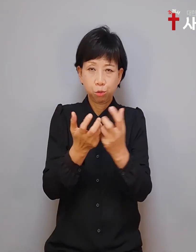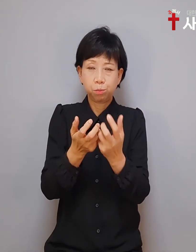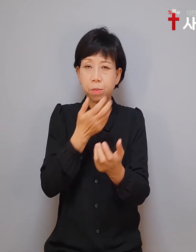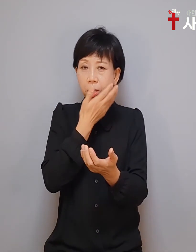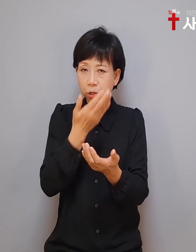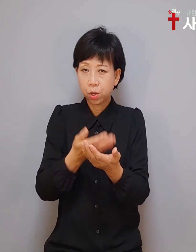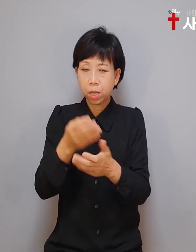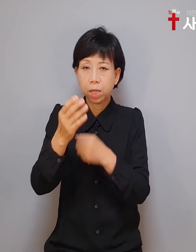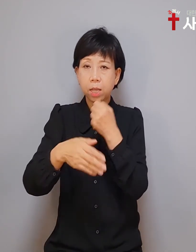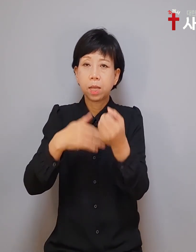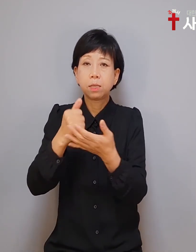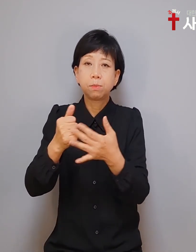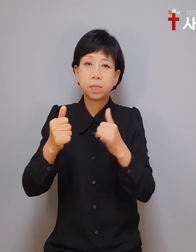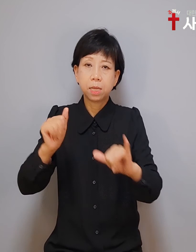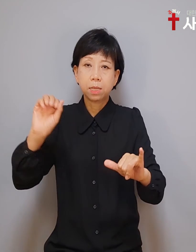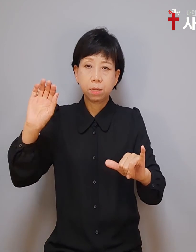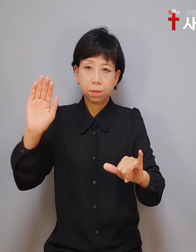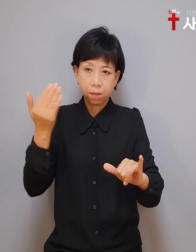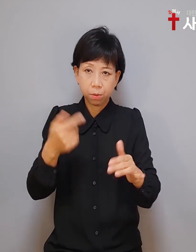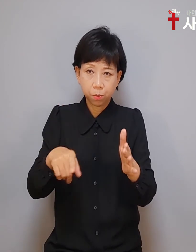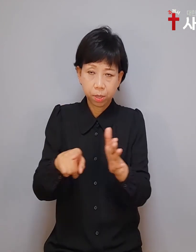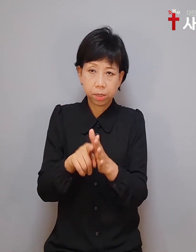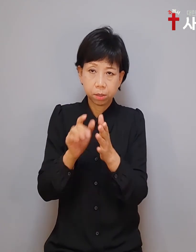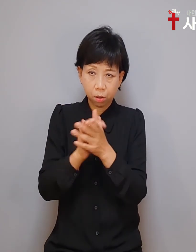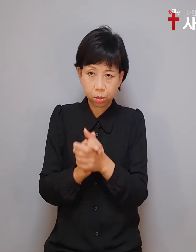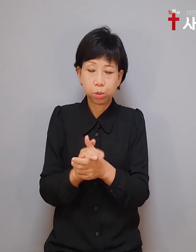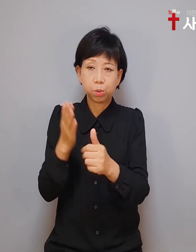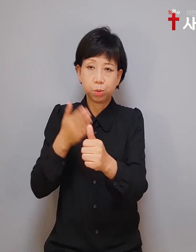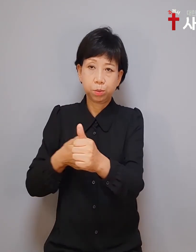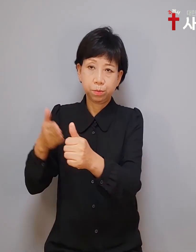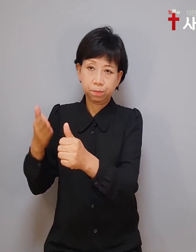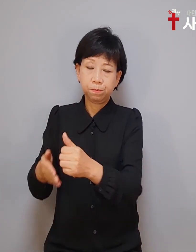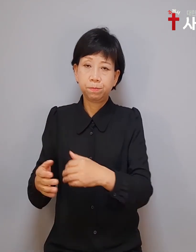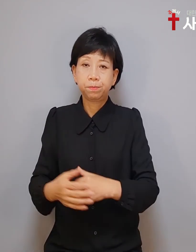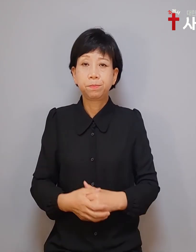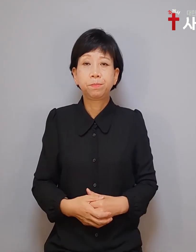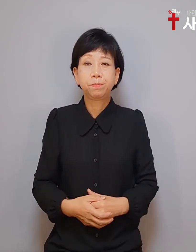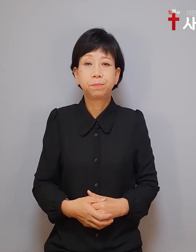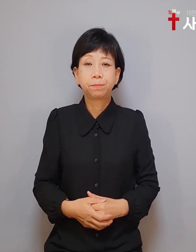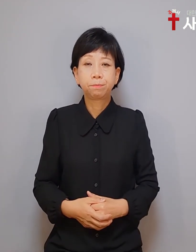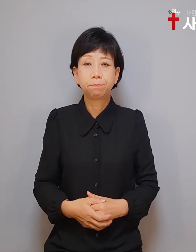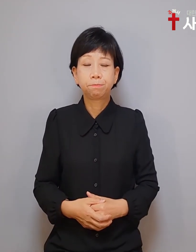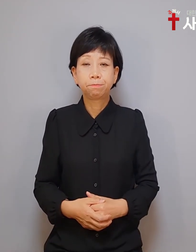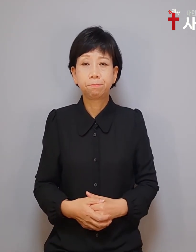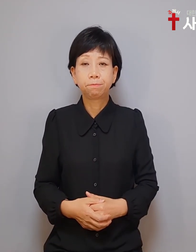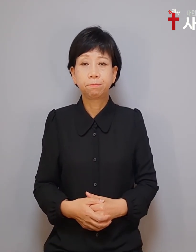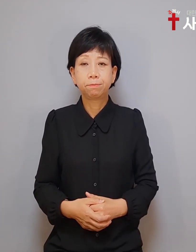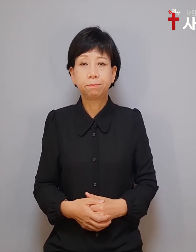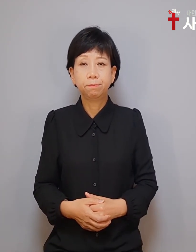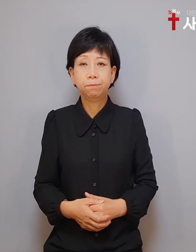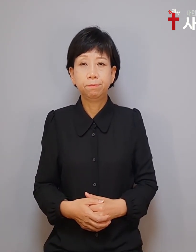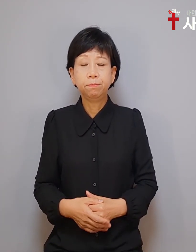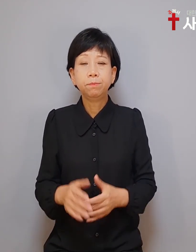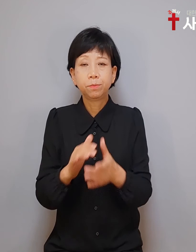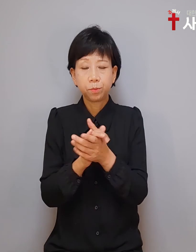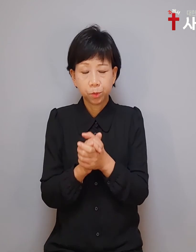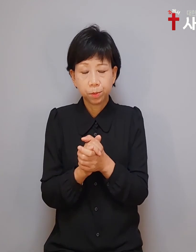자녀들이 될 수 있도록 우리 같이 기도에 참여해 주시면 되겠습니다. 네, 우리